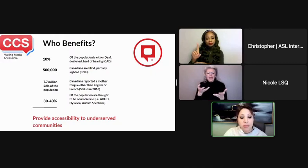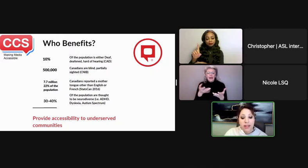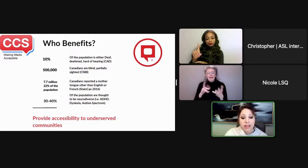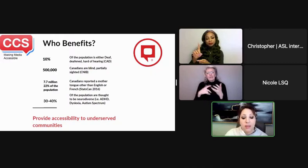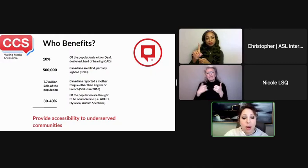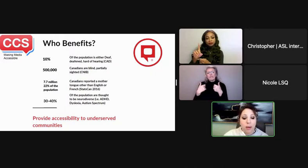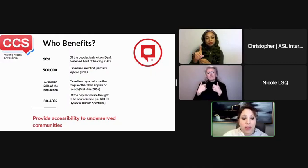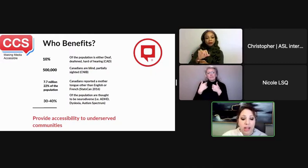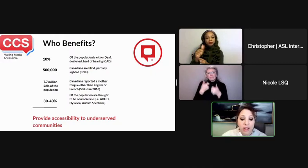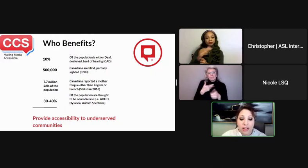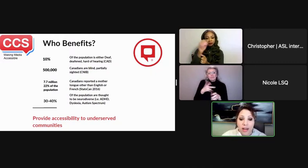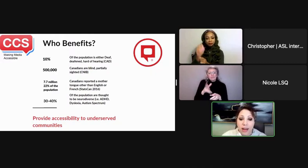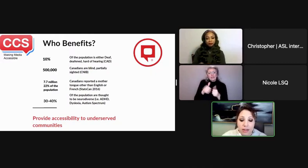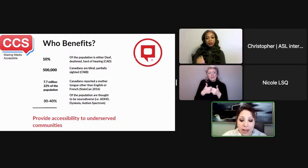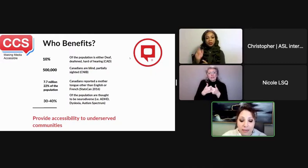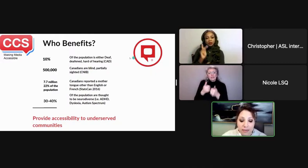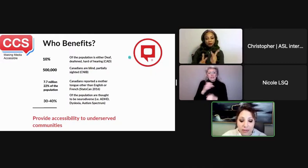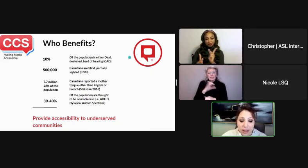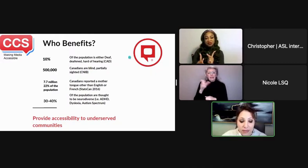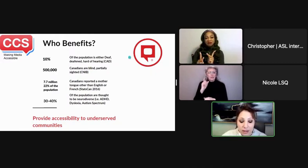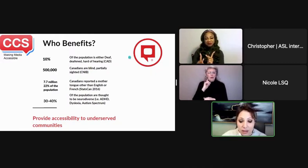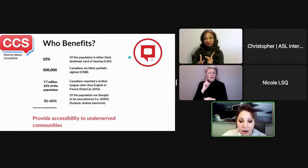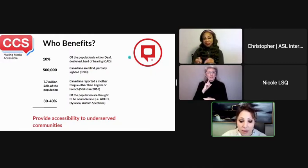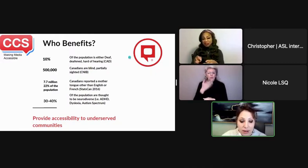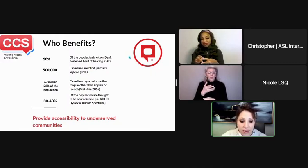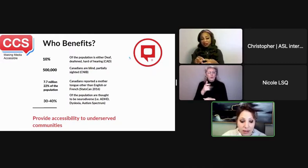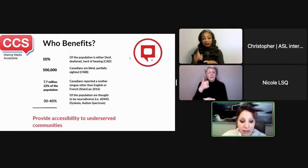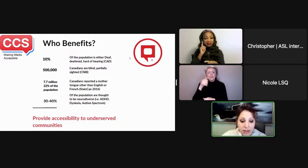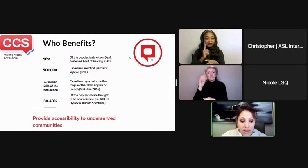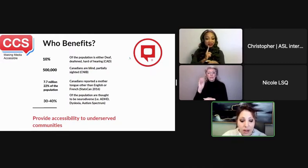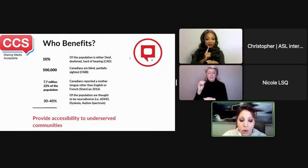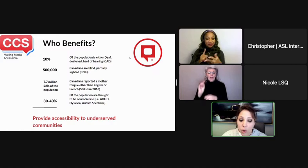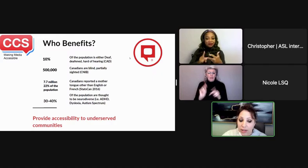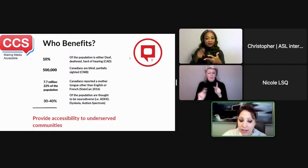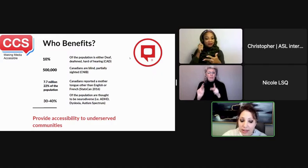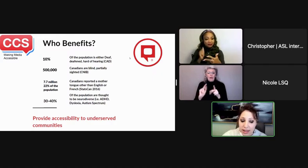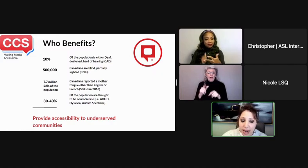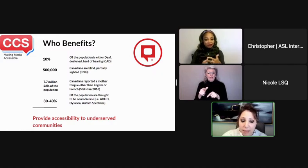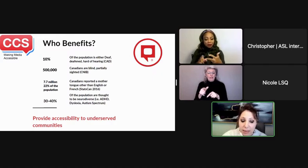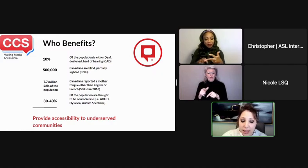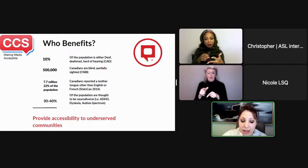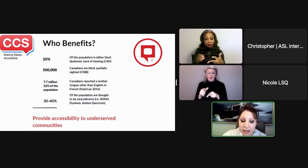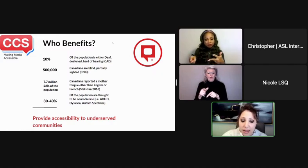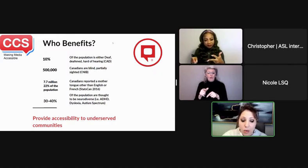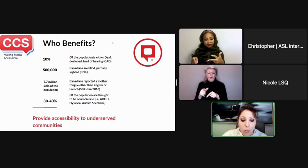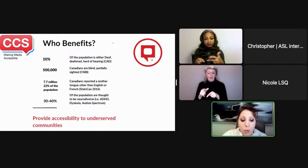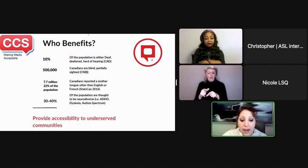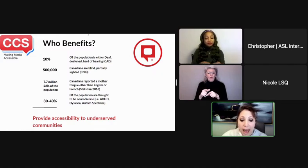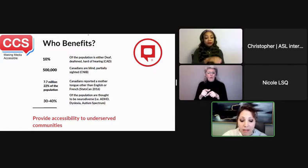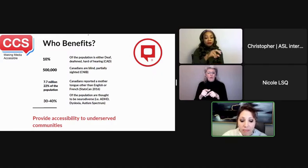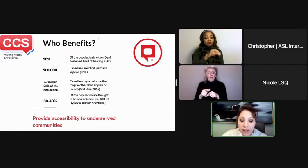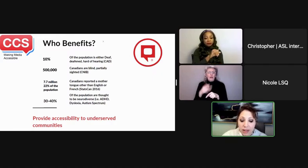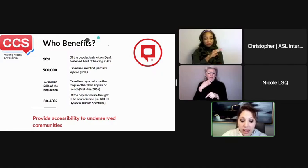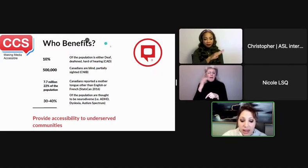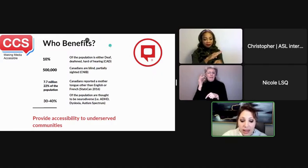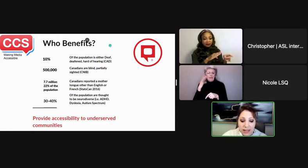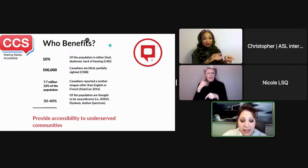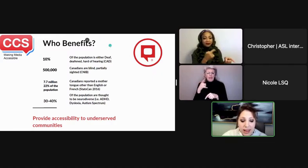l'Association canadienne pour les sourds, 10% de la population est malentendant